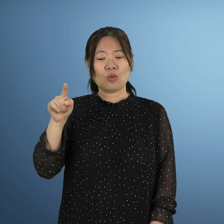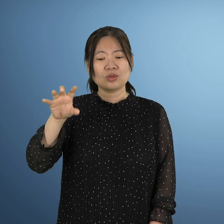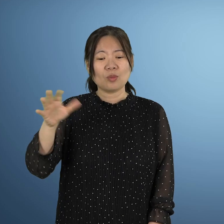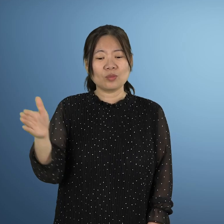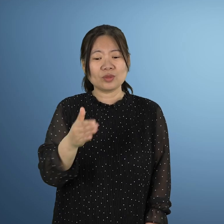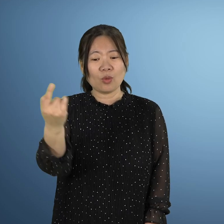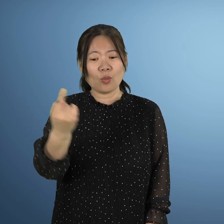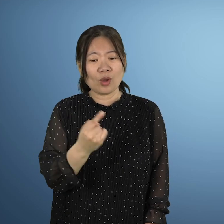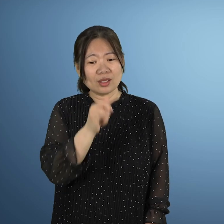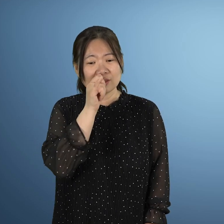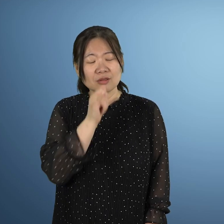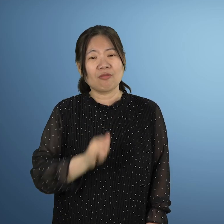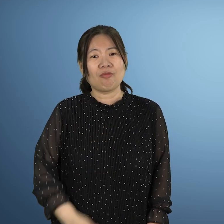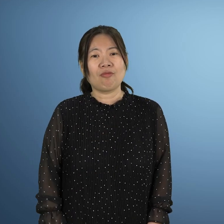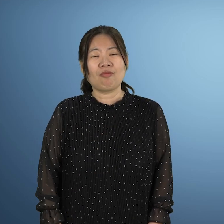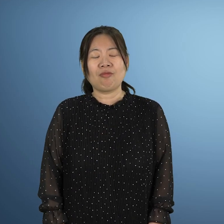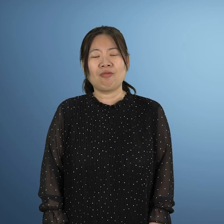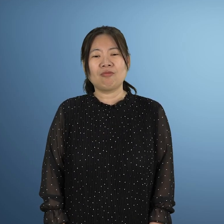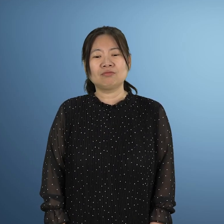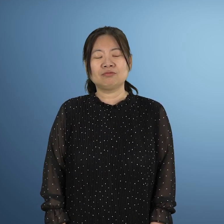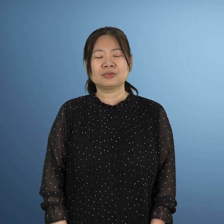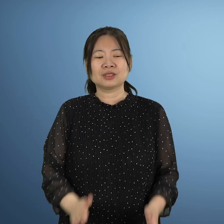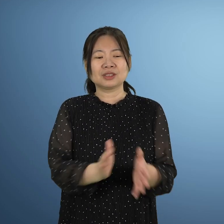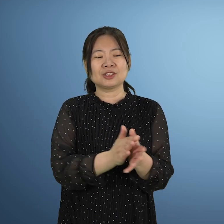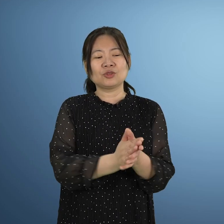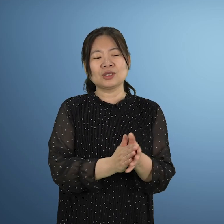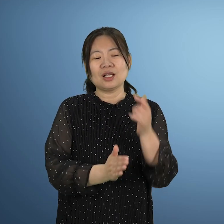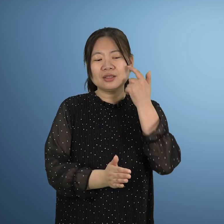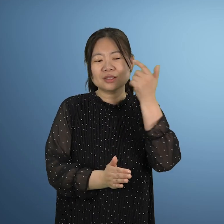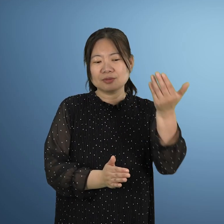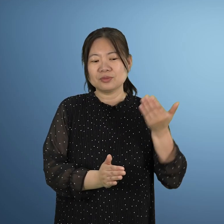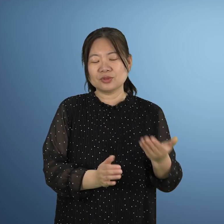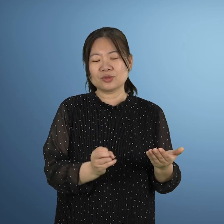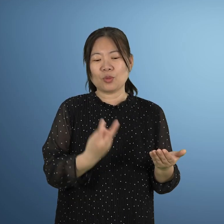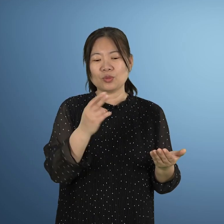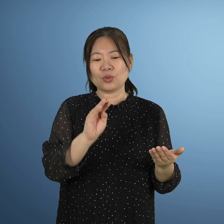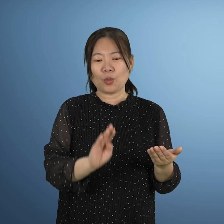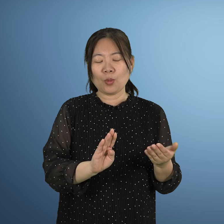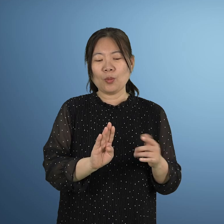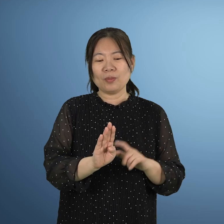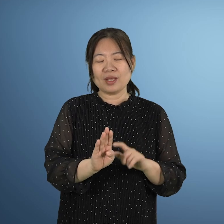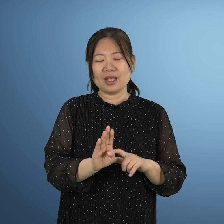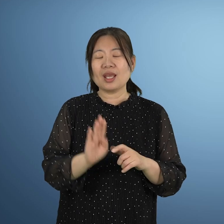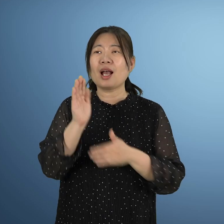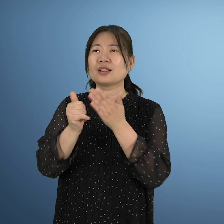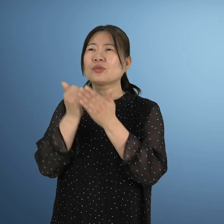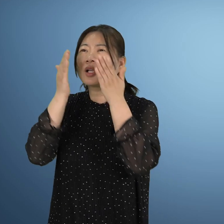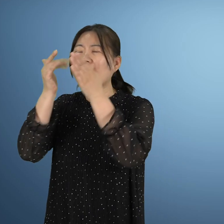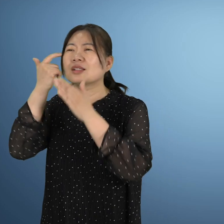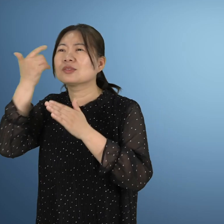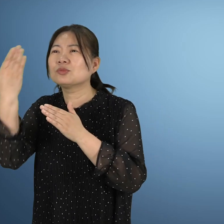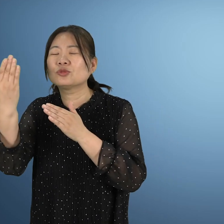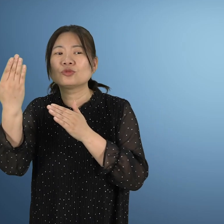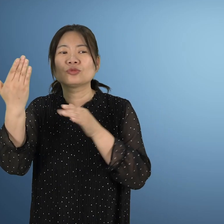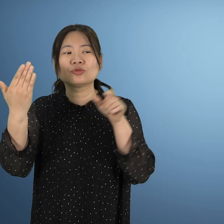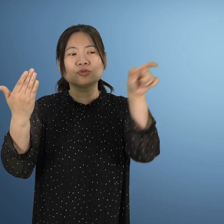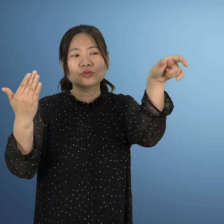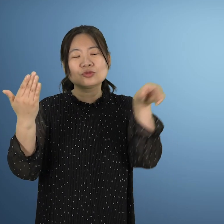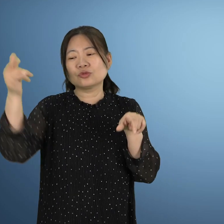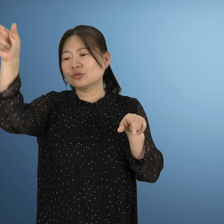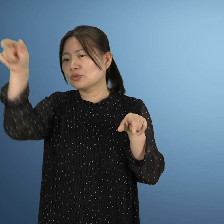온 프레임입니까? 친구들의 질문이나 욥의 이 하나님을 향한 질문이나 똑같은